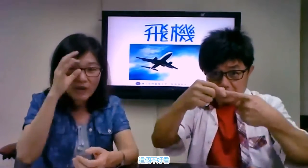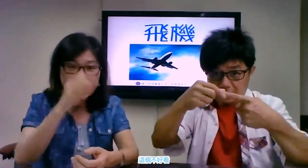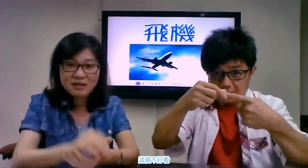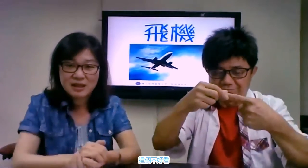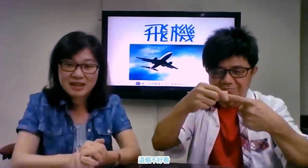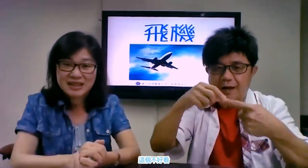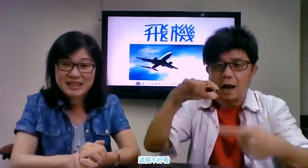看，